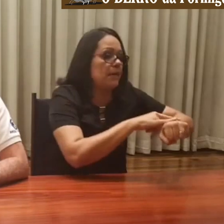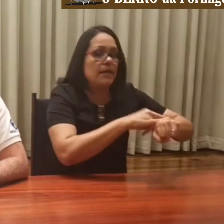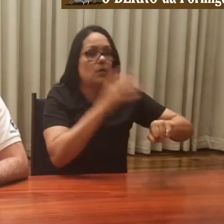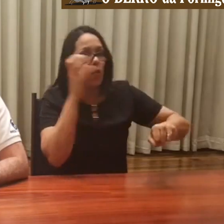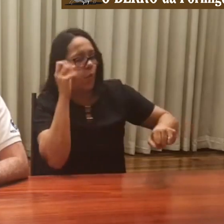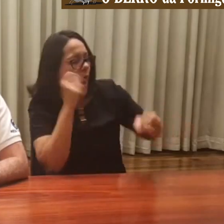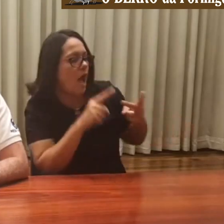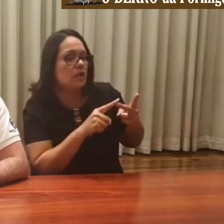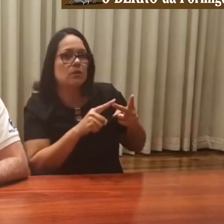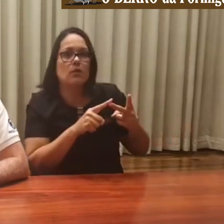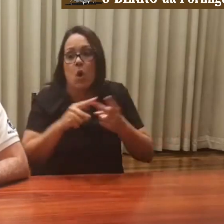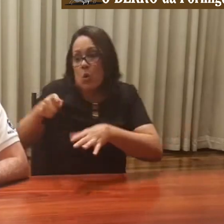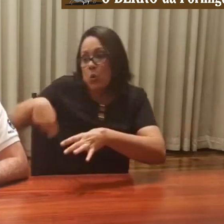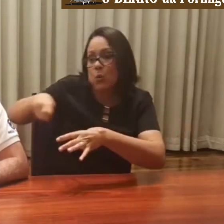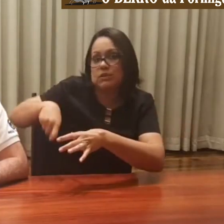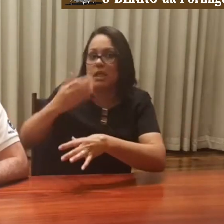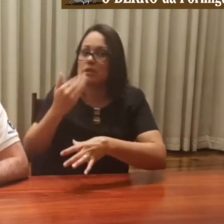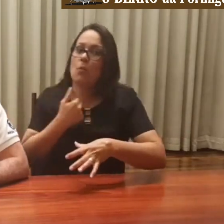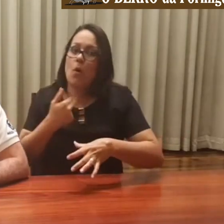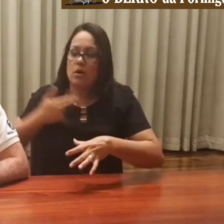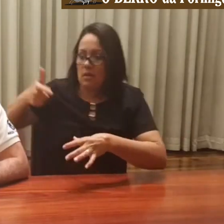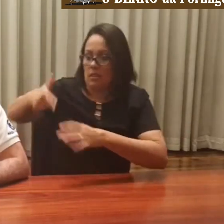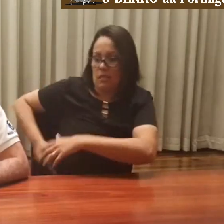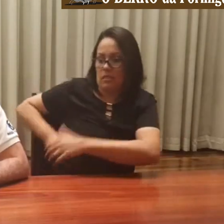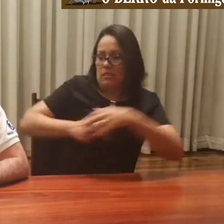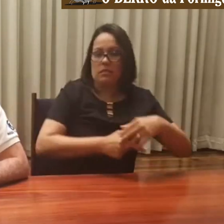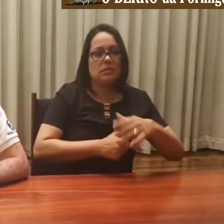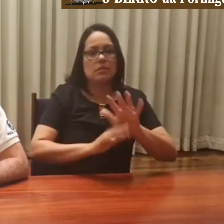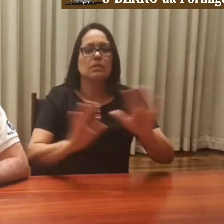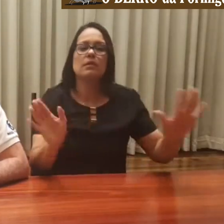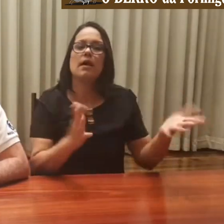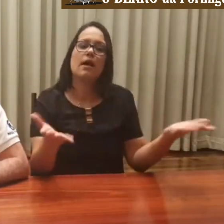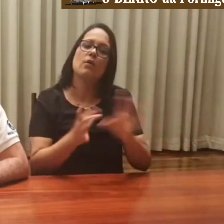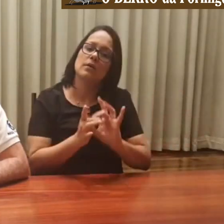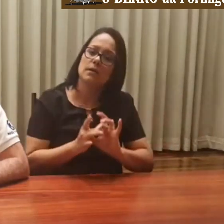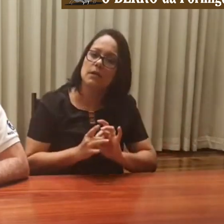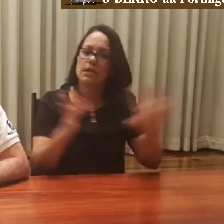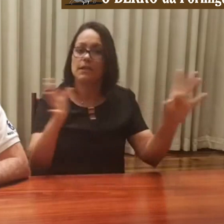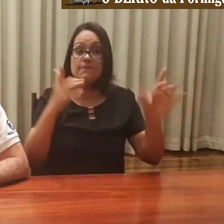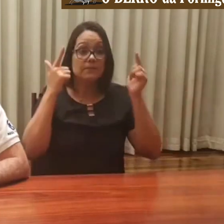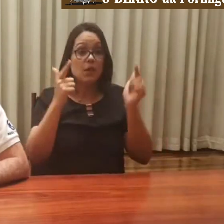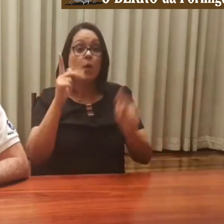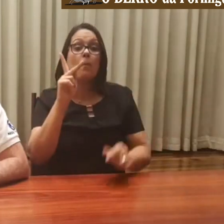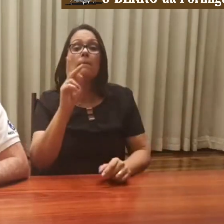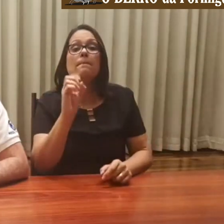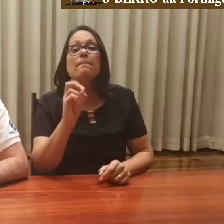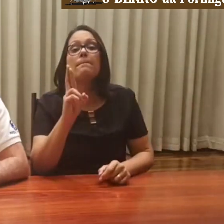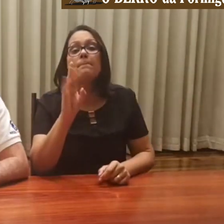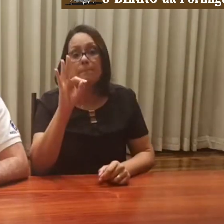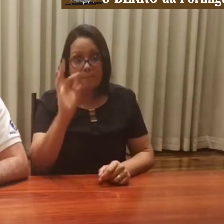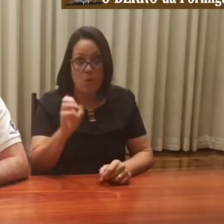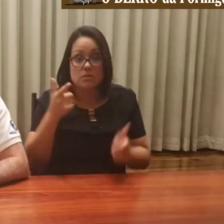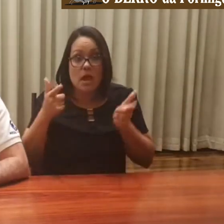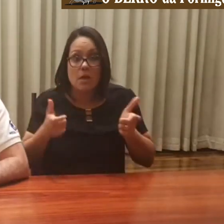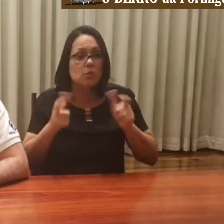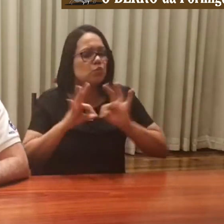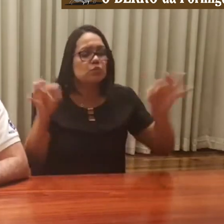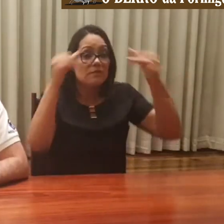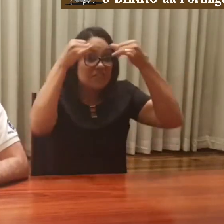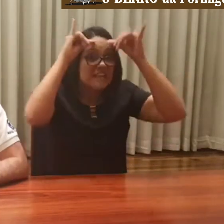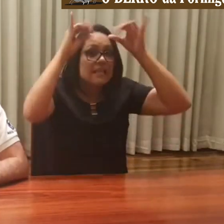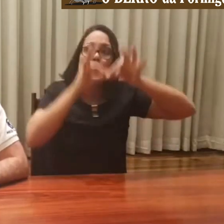pudesse usar na cozinha e na copa. Então nós demos a posse de arma de fogo, ou melhor, o porte de arma de fogo, para toda a